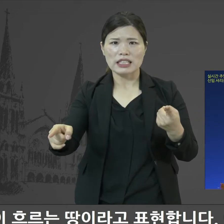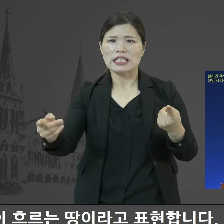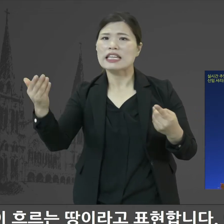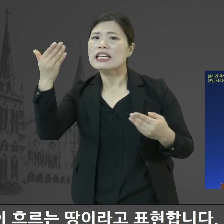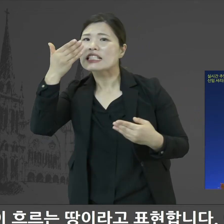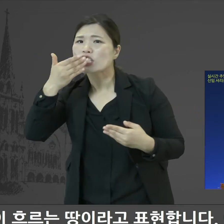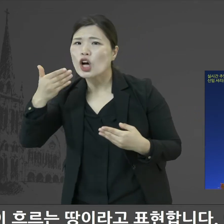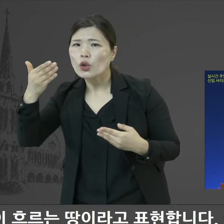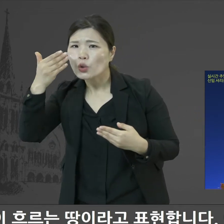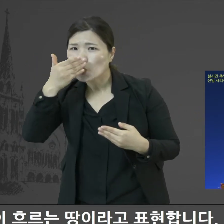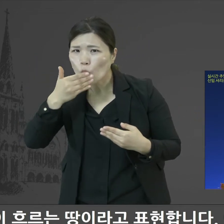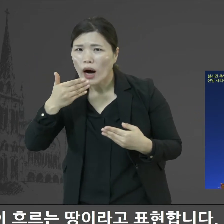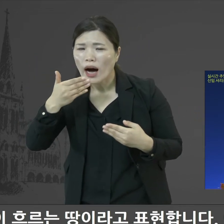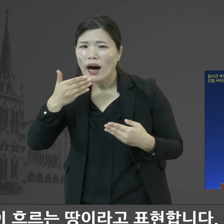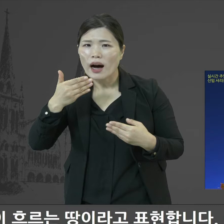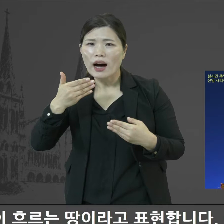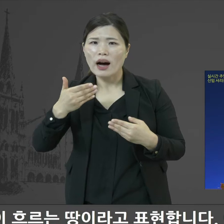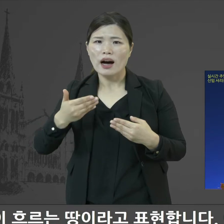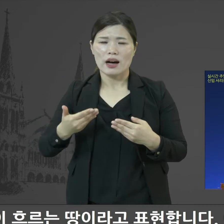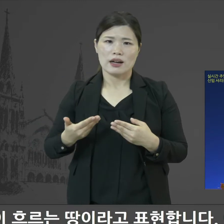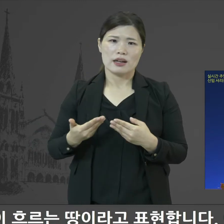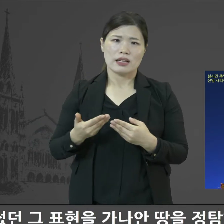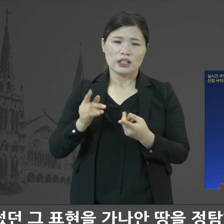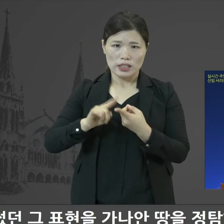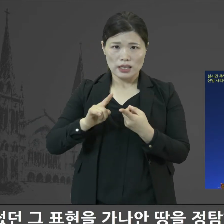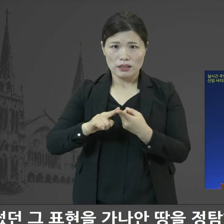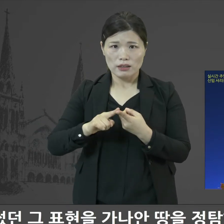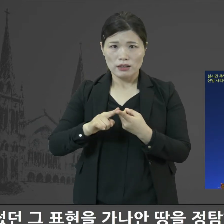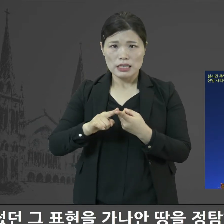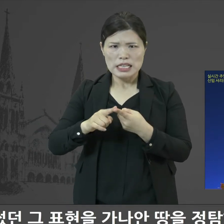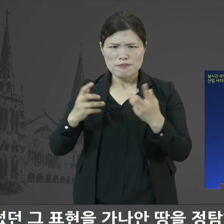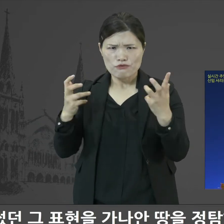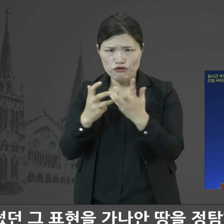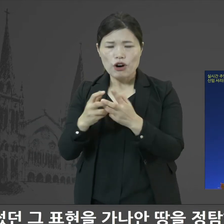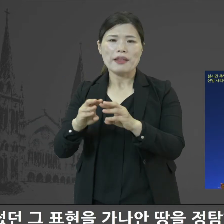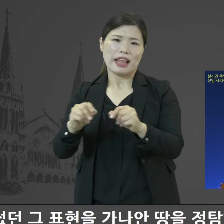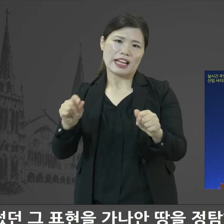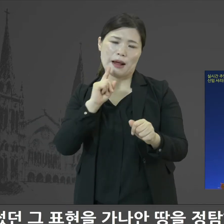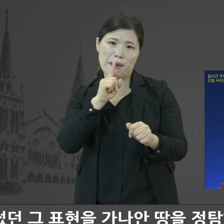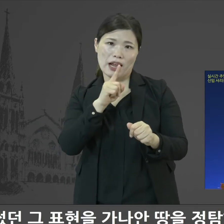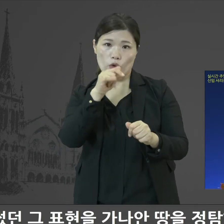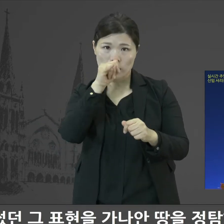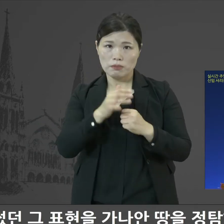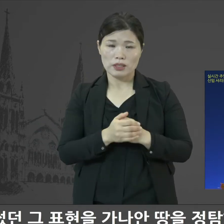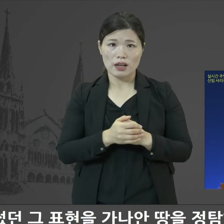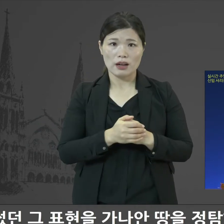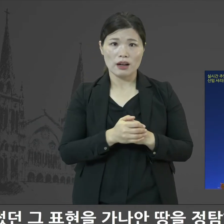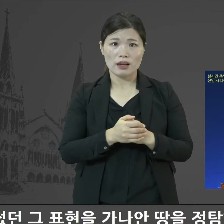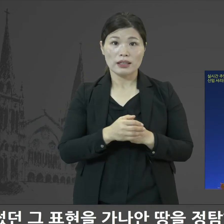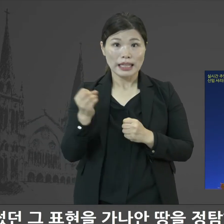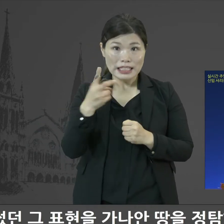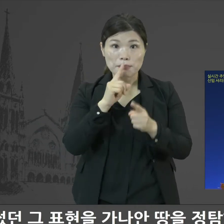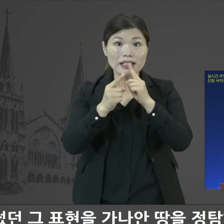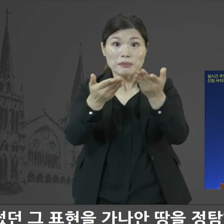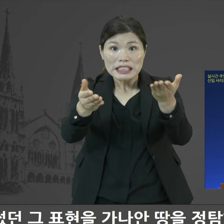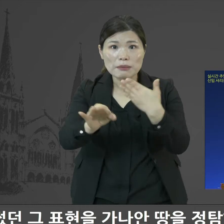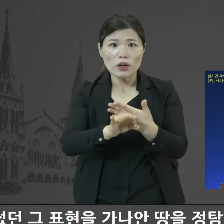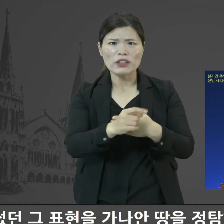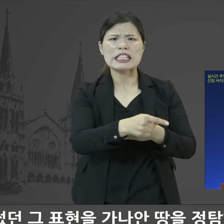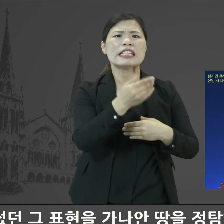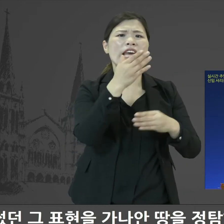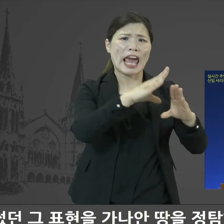것 같습니다. 무슨 말이죠? 결론적으로 얘기하면 애굽 땅도 젖과 꿀이 흐르는